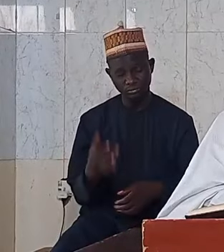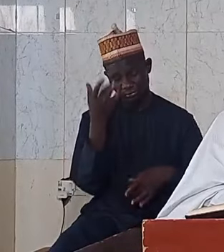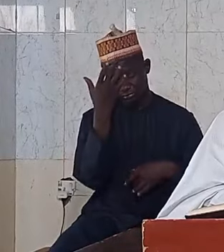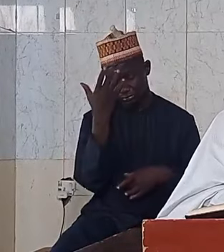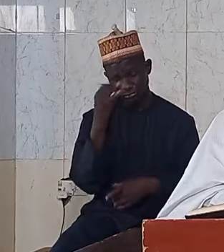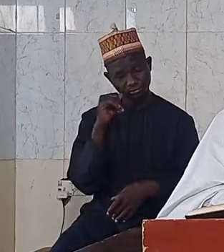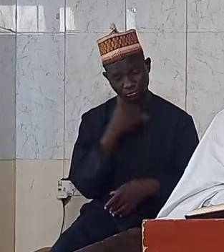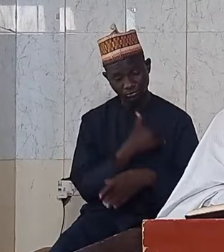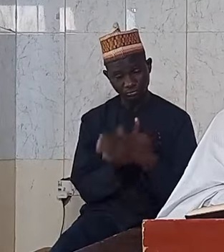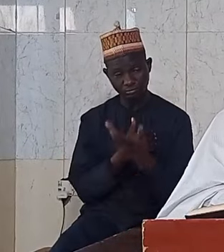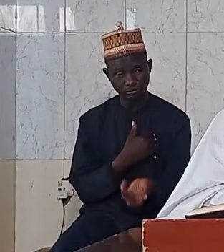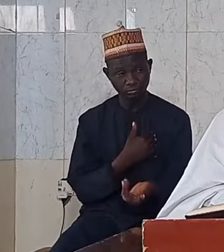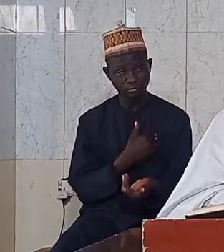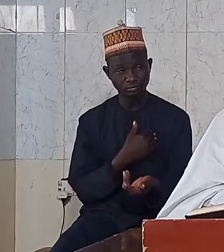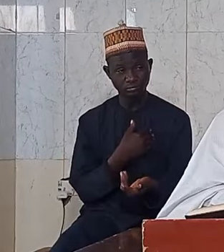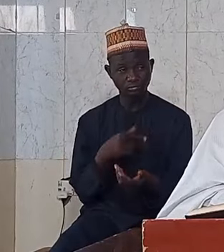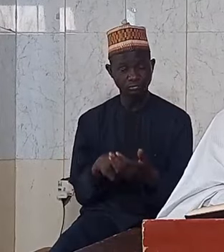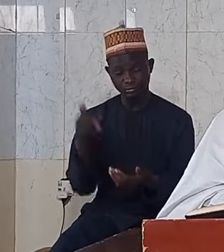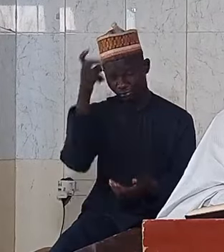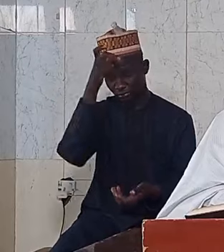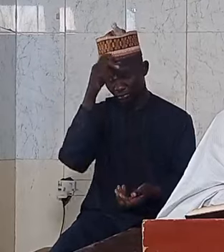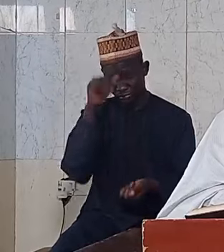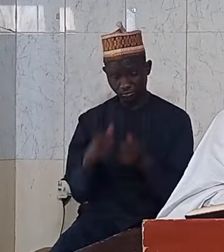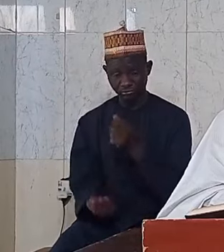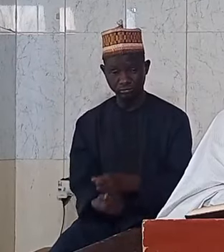shi da irin wannan fusgar ta sheidan